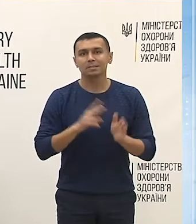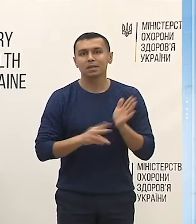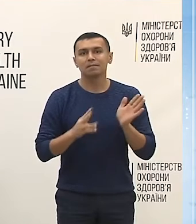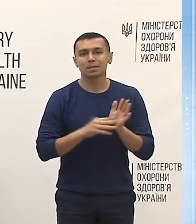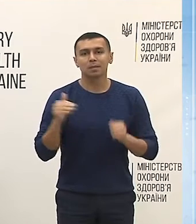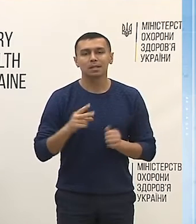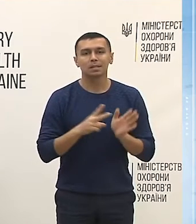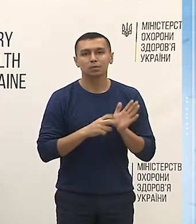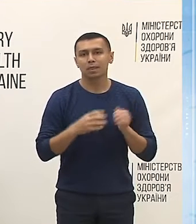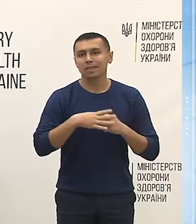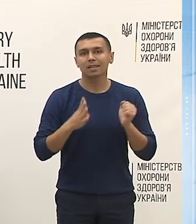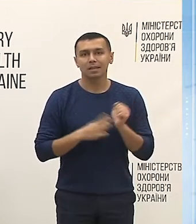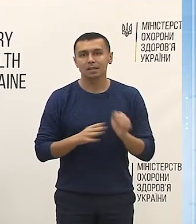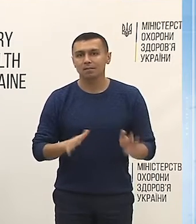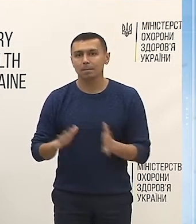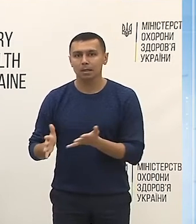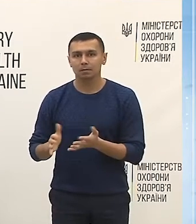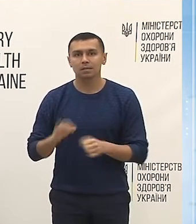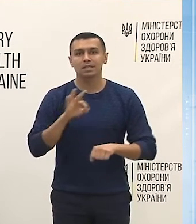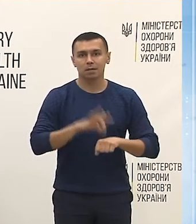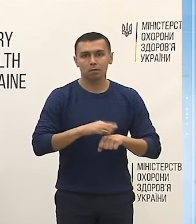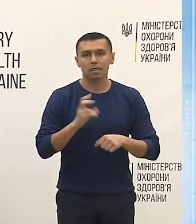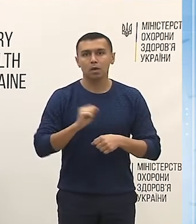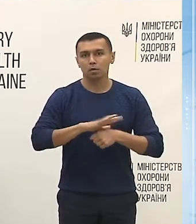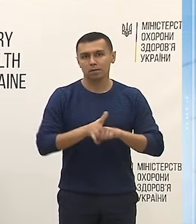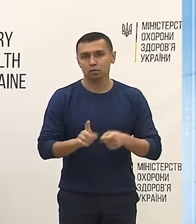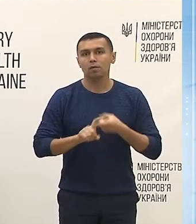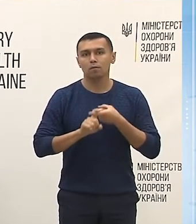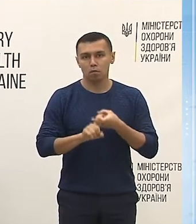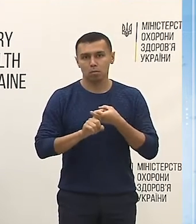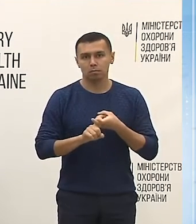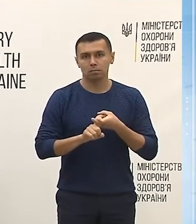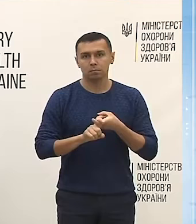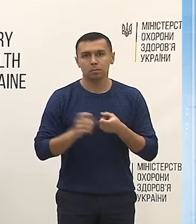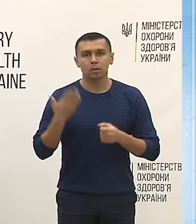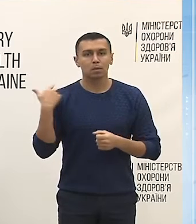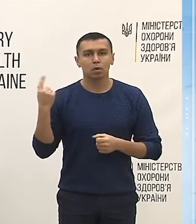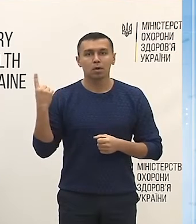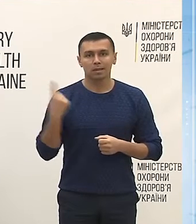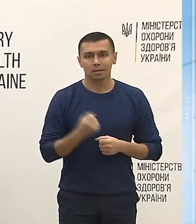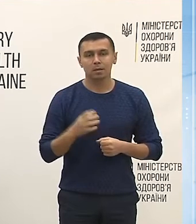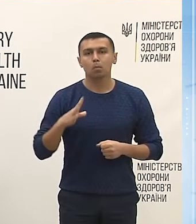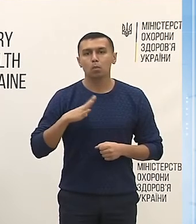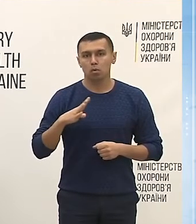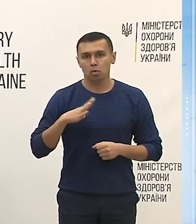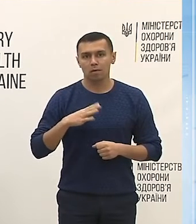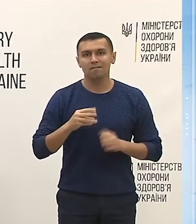78 719 випадків захворювання на коронавірусну хворобу. Позаминулого тижня було